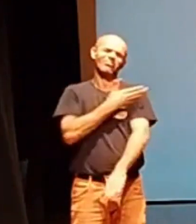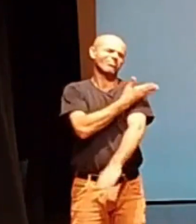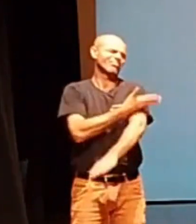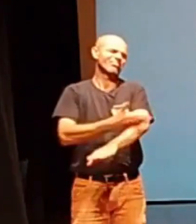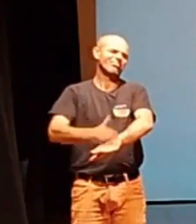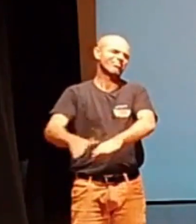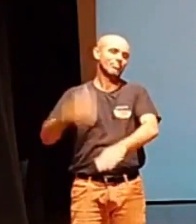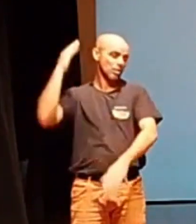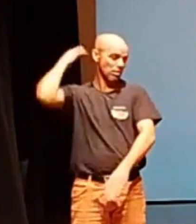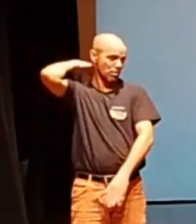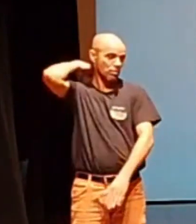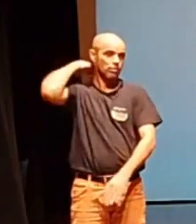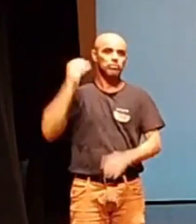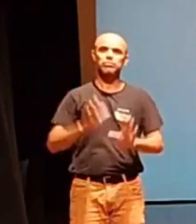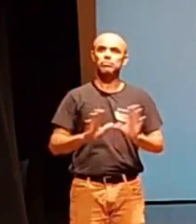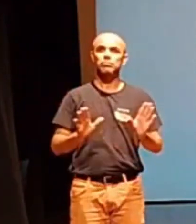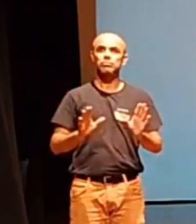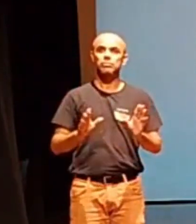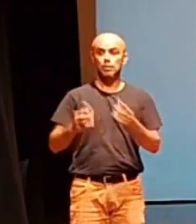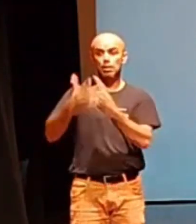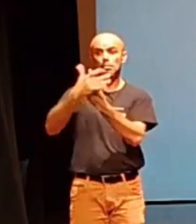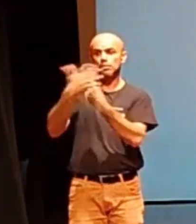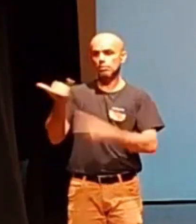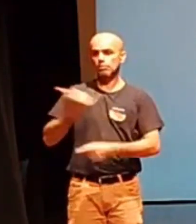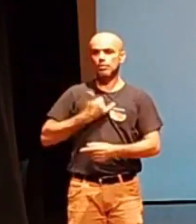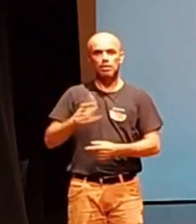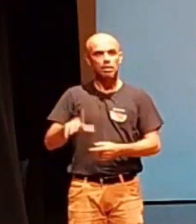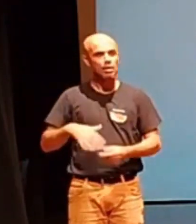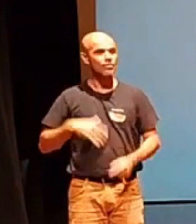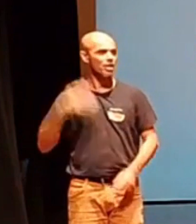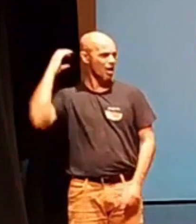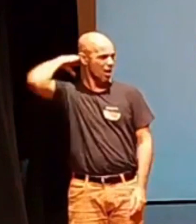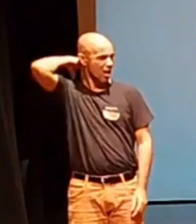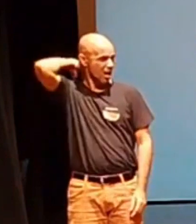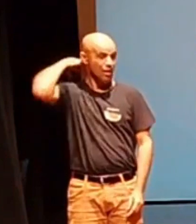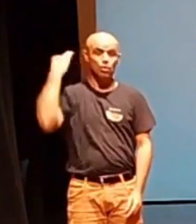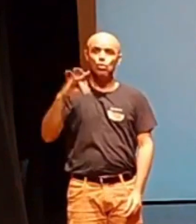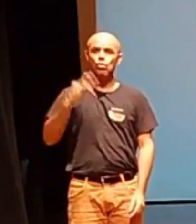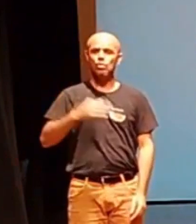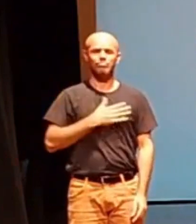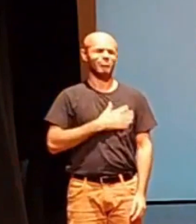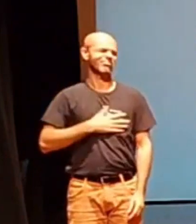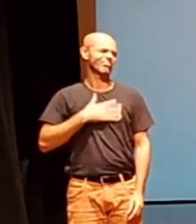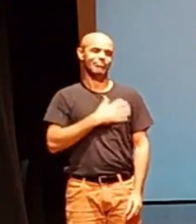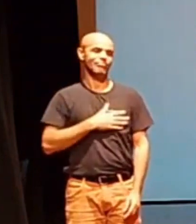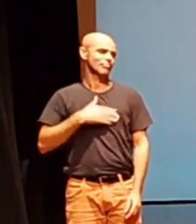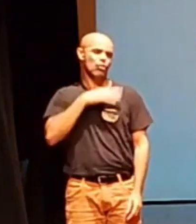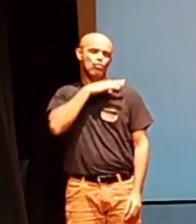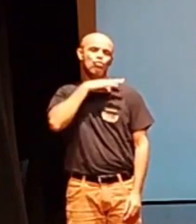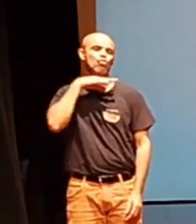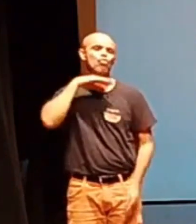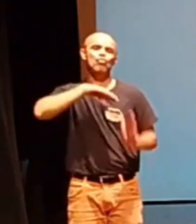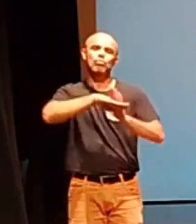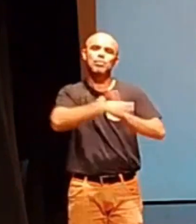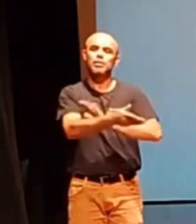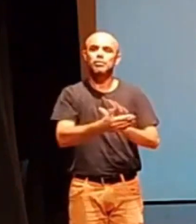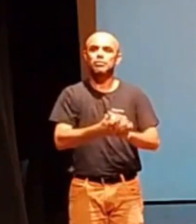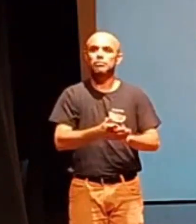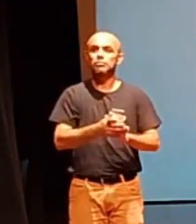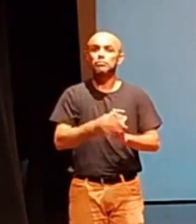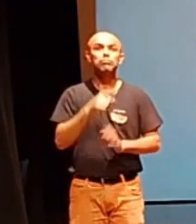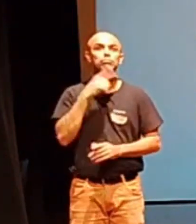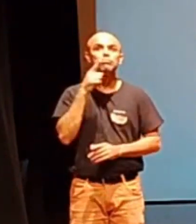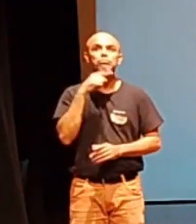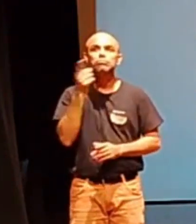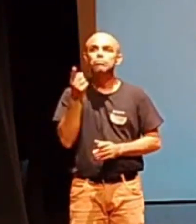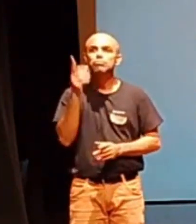Eu só falta ter um treco quando eu escuto o paciente falar uma coisa dessas. Ninguém tem que acostumar a viver com dor. Sabe por quê? Quem